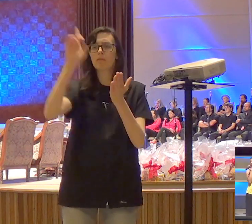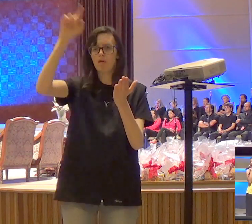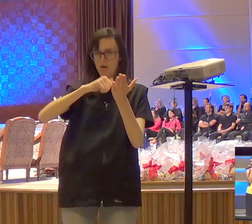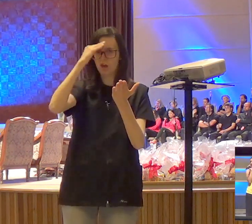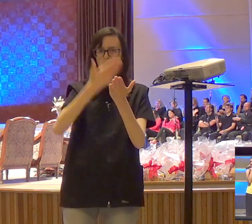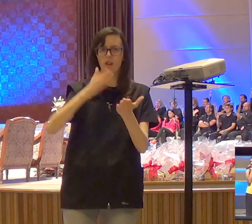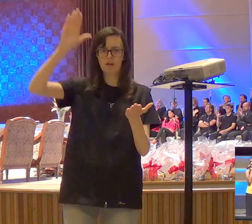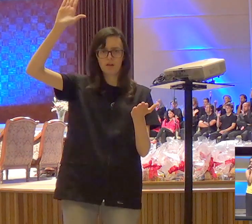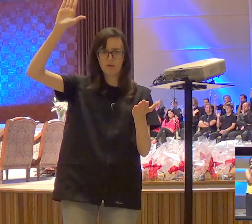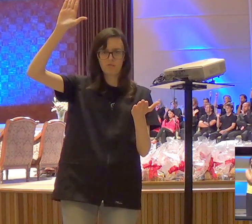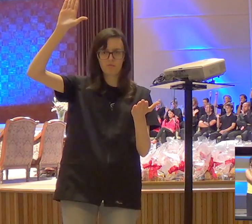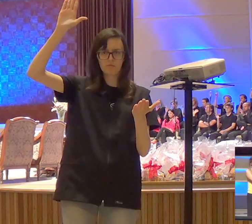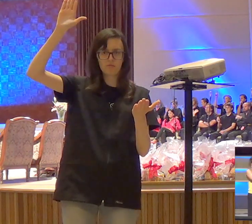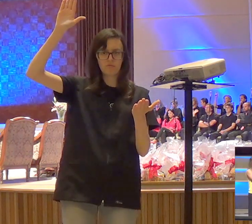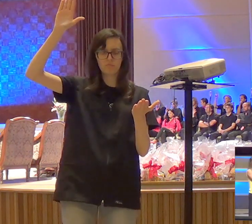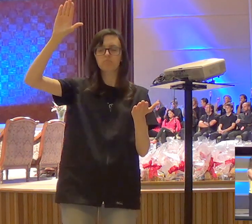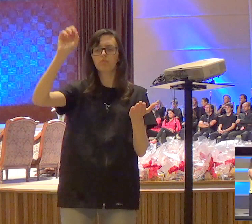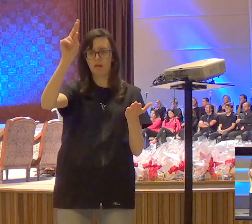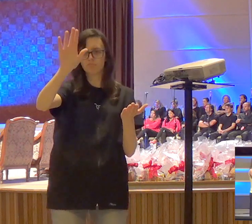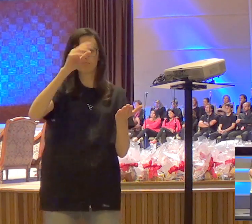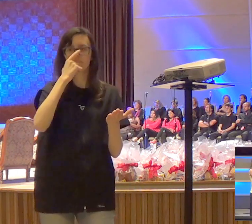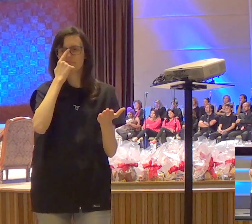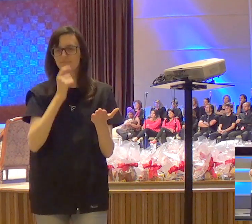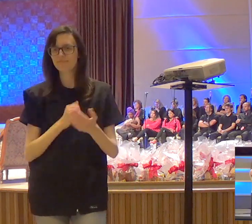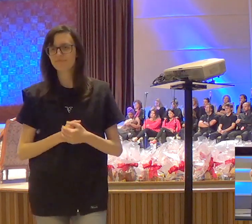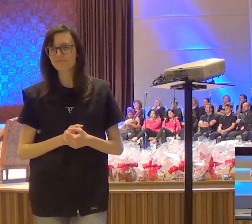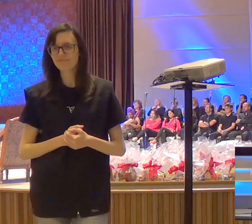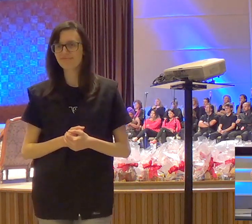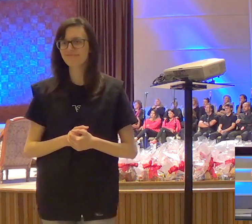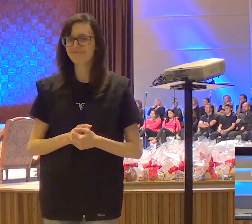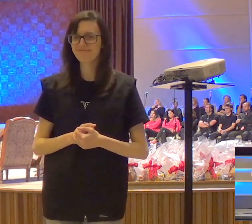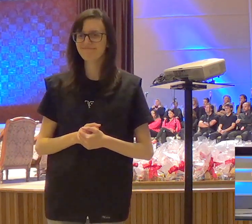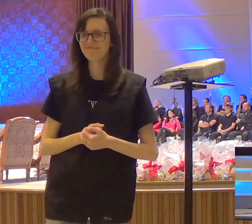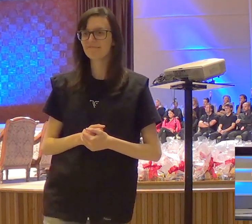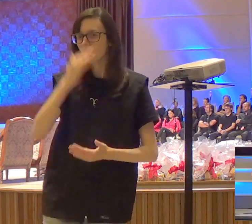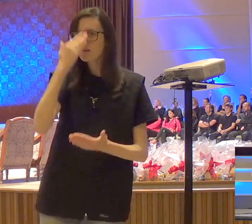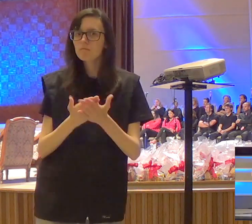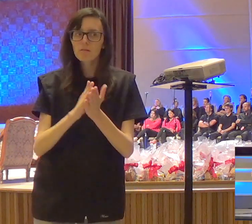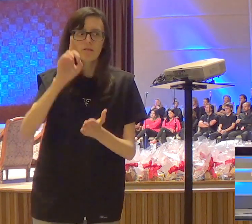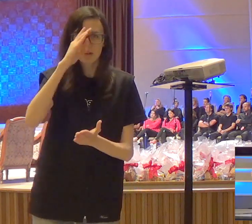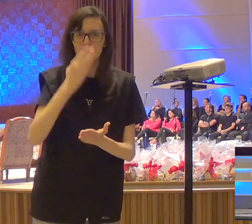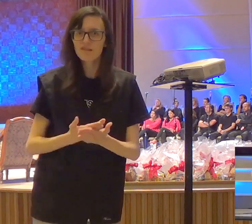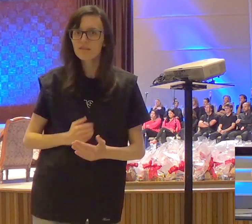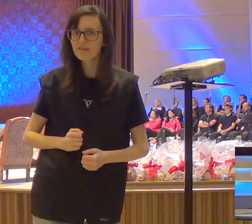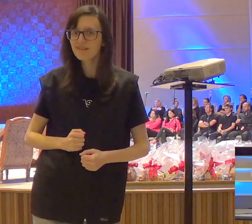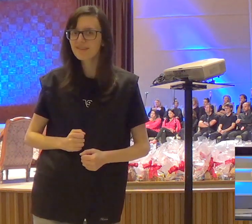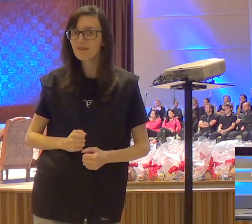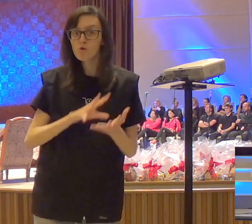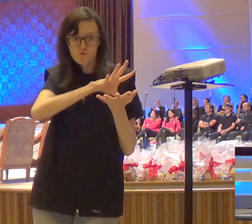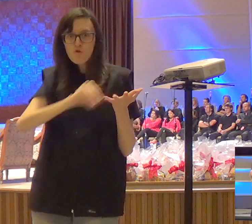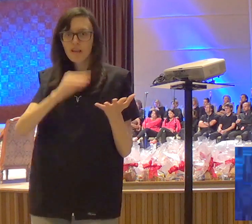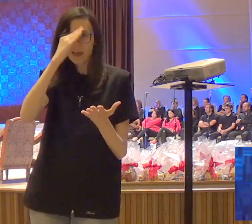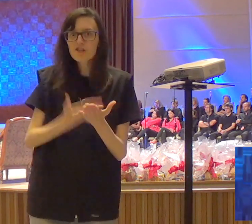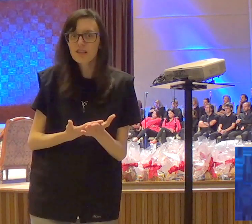Bíblia? Okay. Have you ever considered the credentials of the authors of the